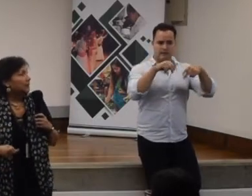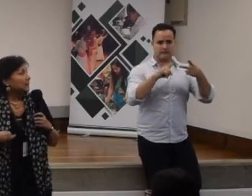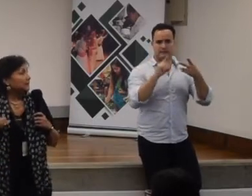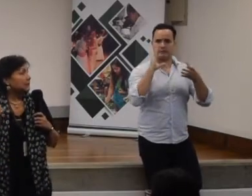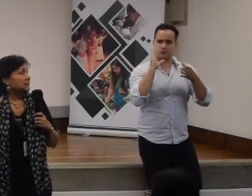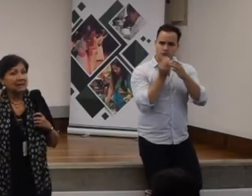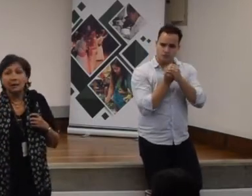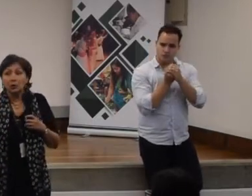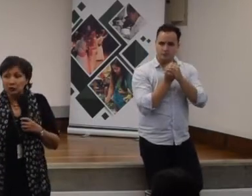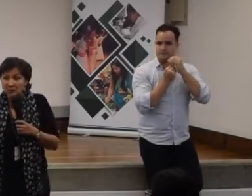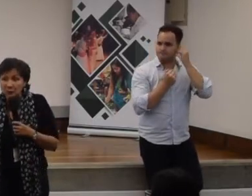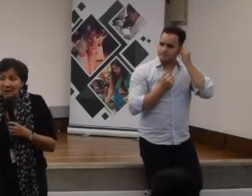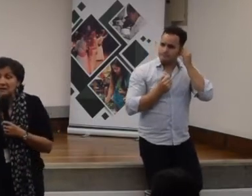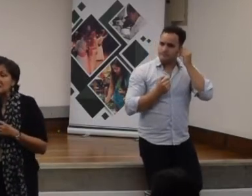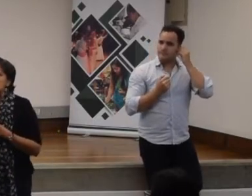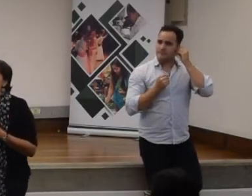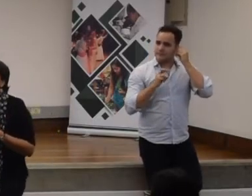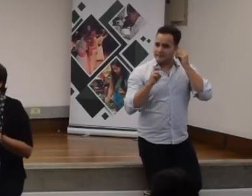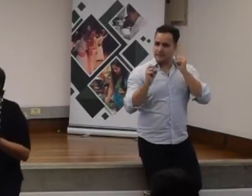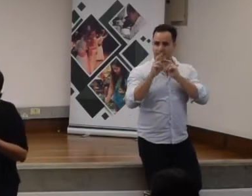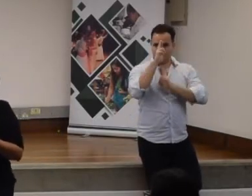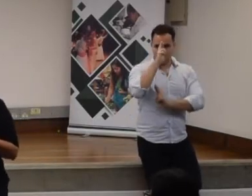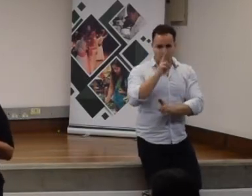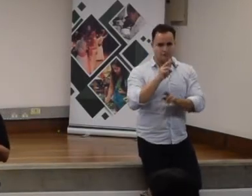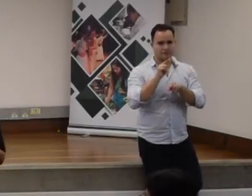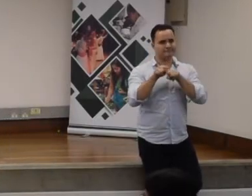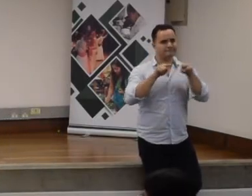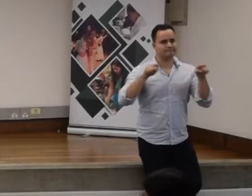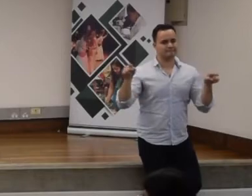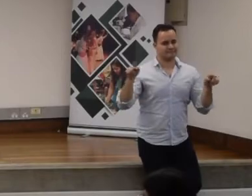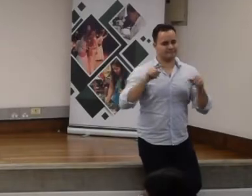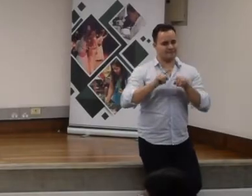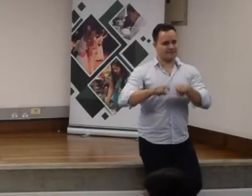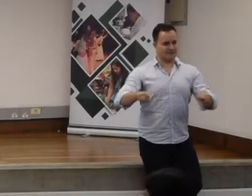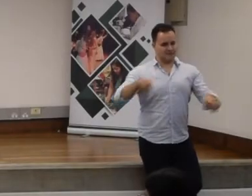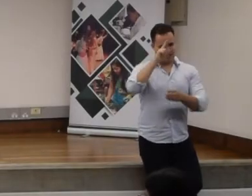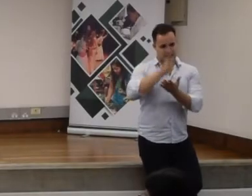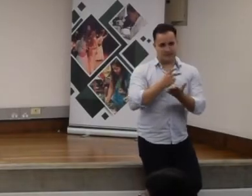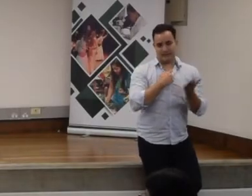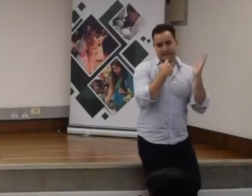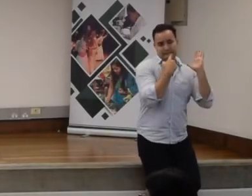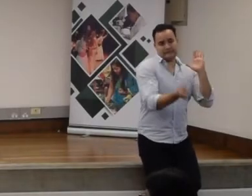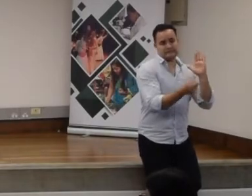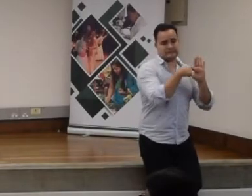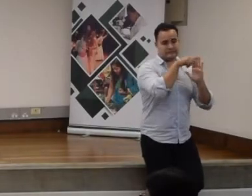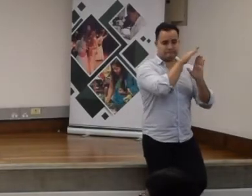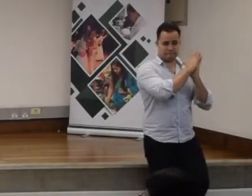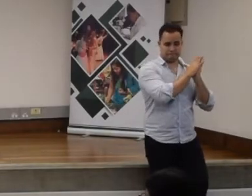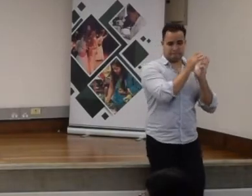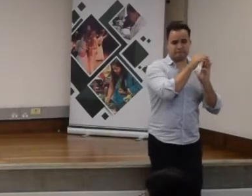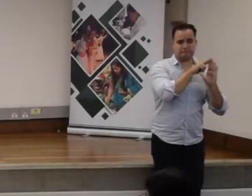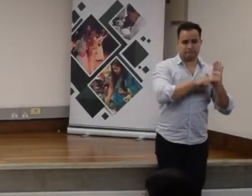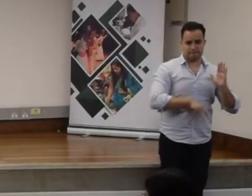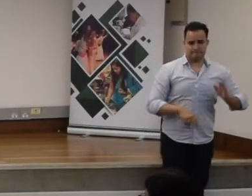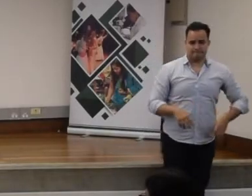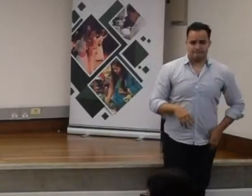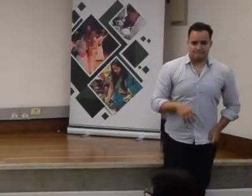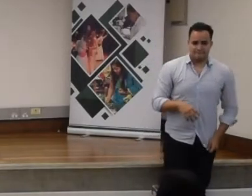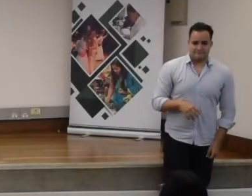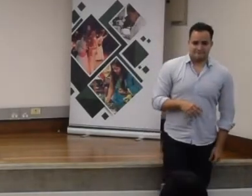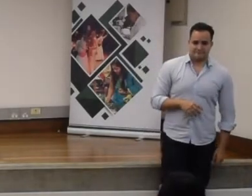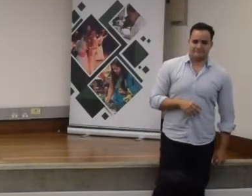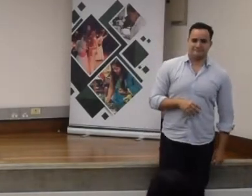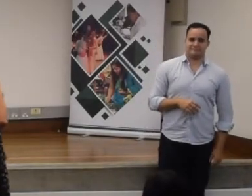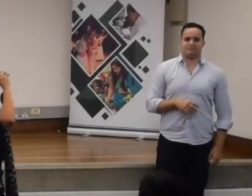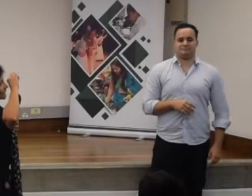inclusión, ¿sí?, de reconocimiento de las diversidades. O sea, eso es lo que dicen, por eso tenemos que leerlos. Y en la